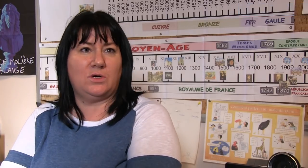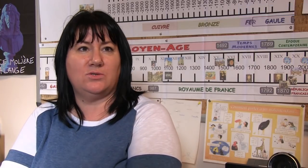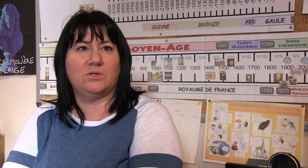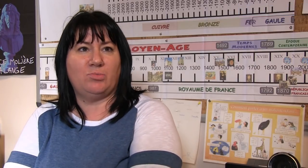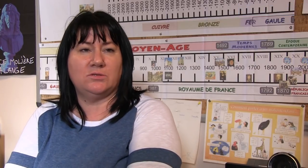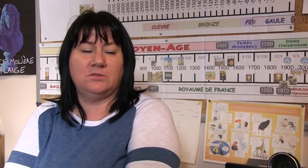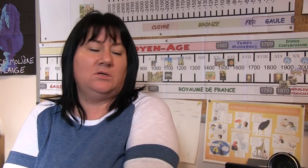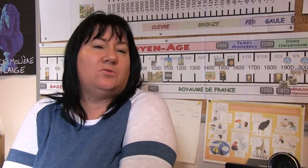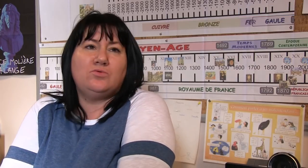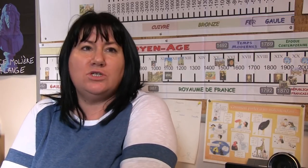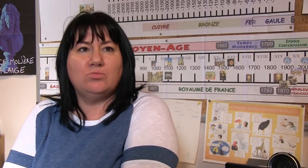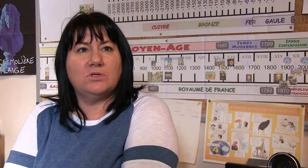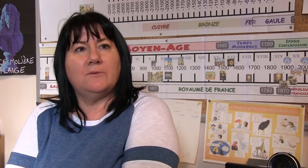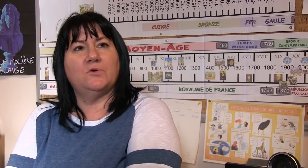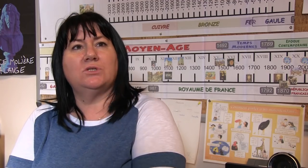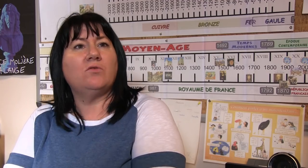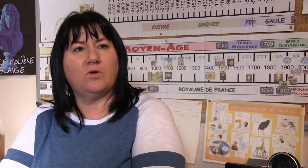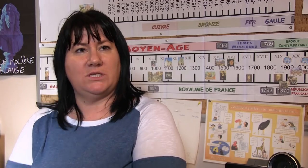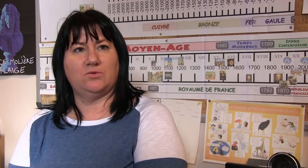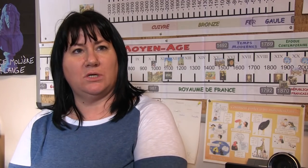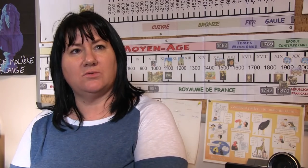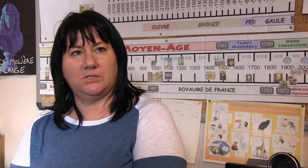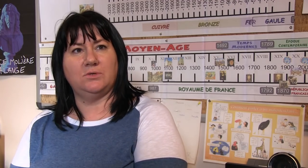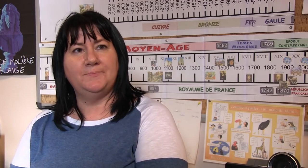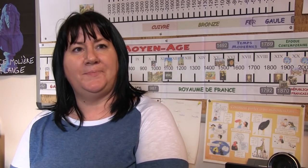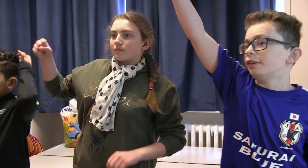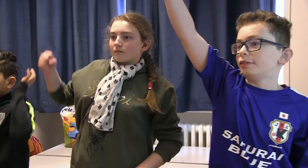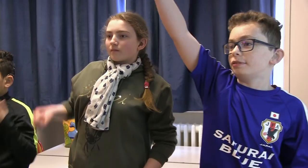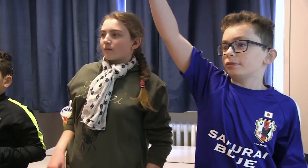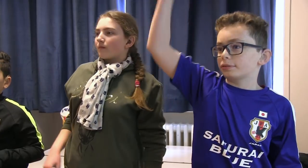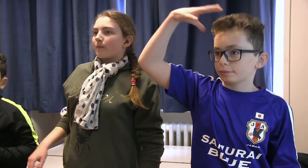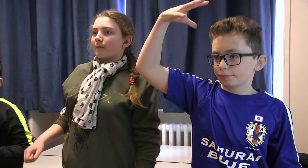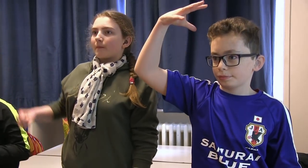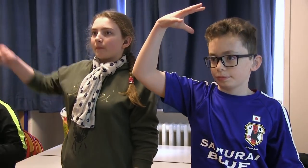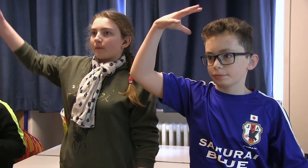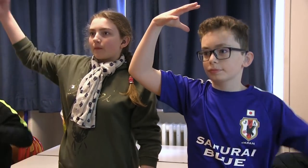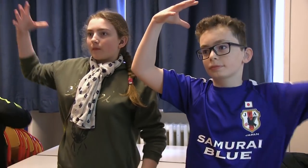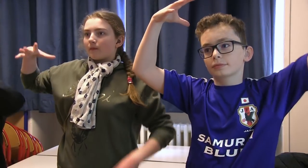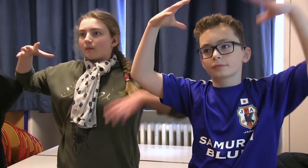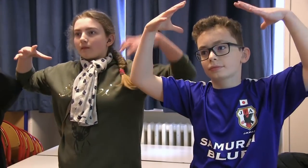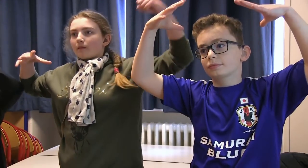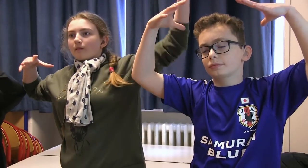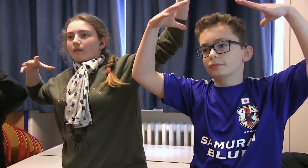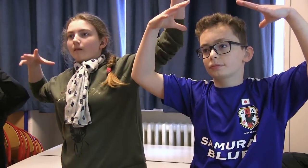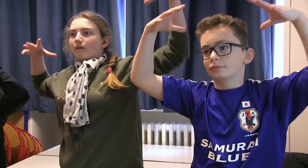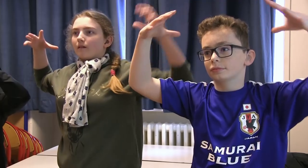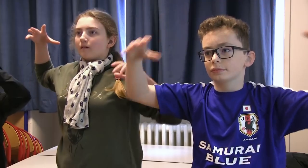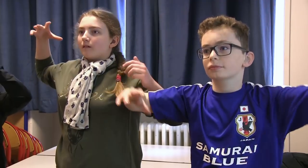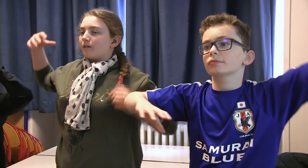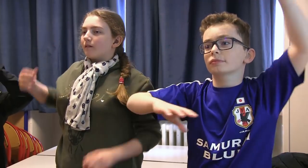l'occasion d'apprendre. Du coup, j'ai demandé pour rentrer en formation à Nancy. Morgane et Paul sont sourds. Ils apprécient grandement de pouvoir communiquer en langue